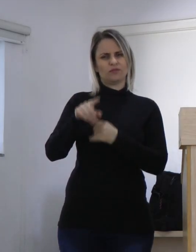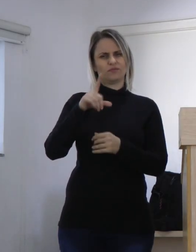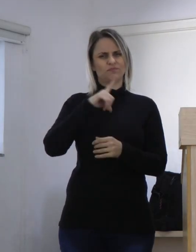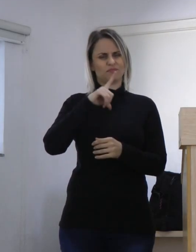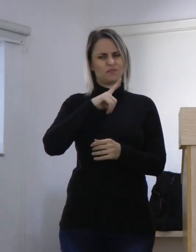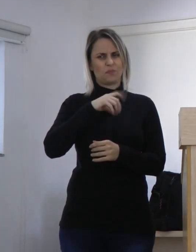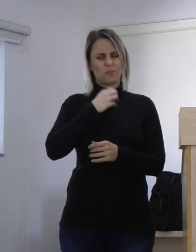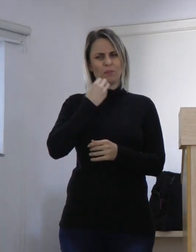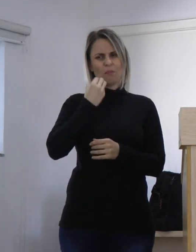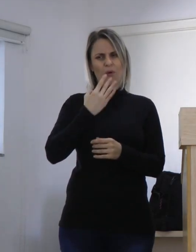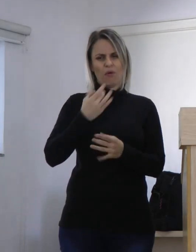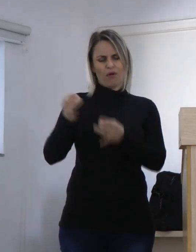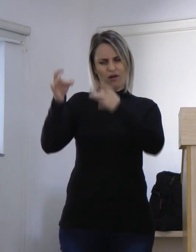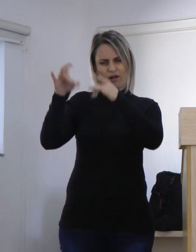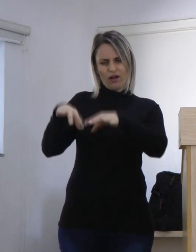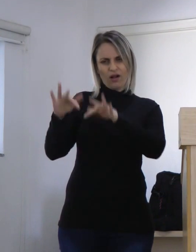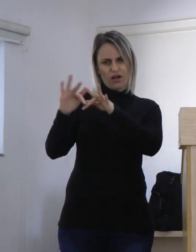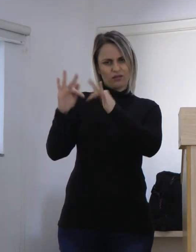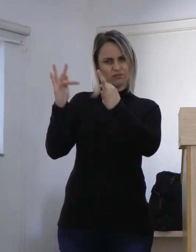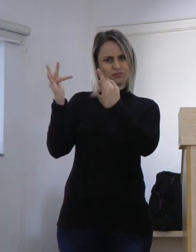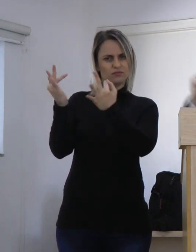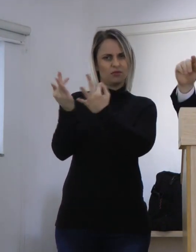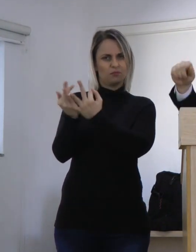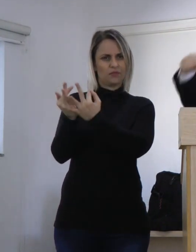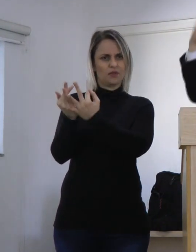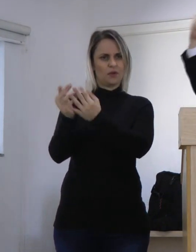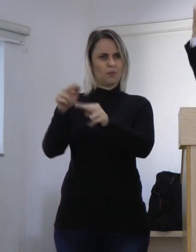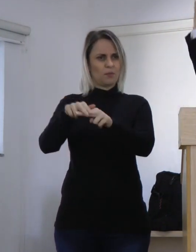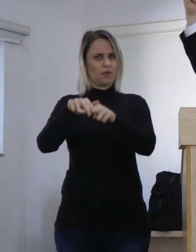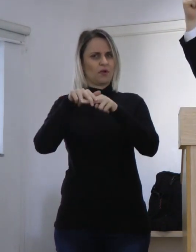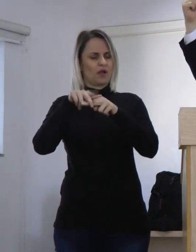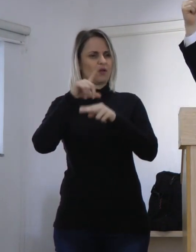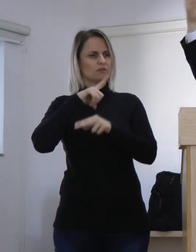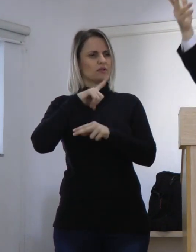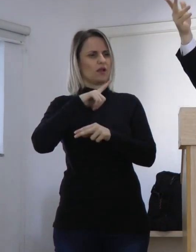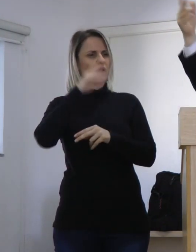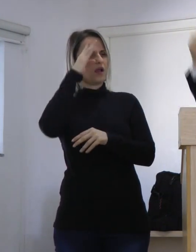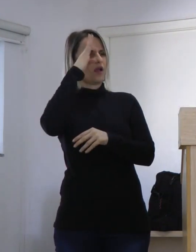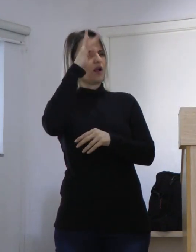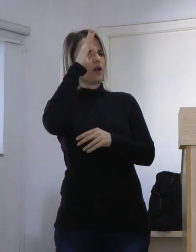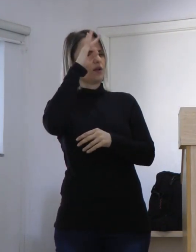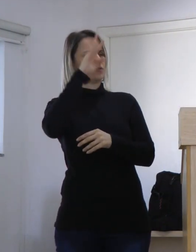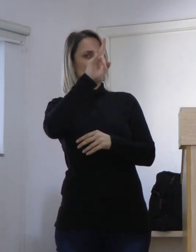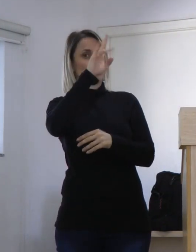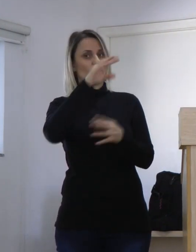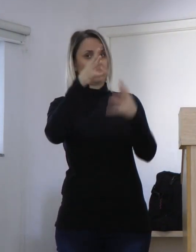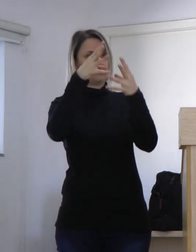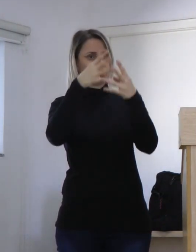os nossos filhos, por causa de uma ilusão que vai passar.